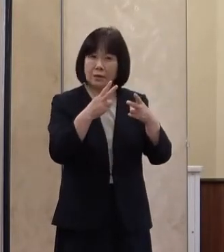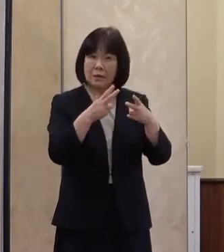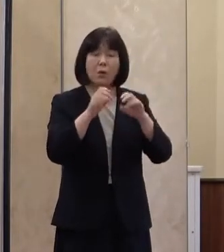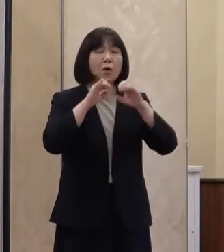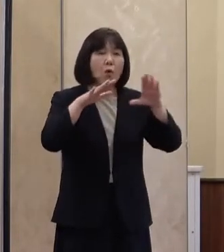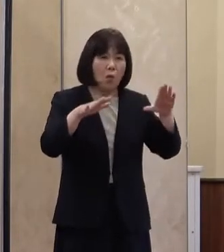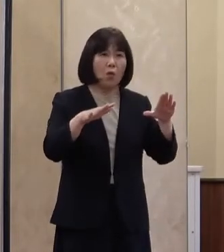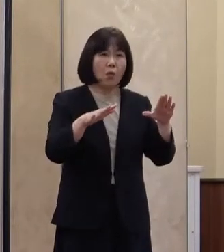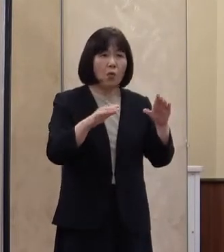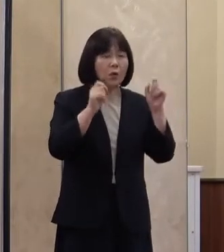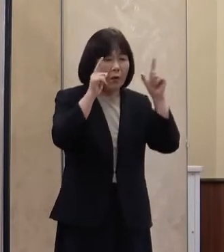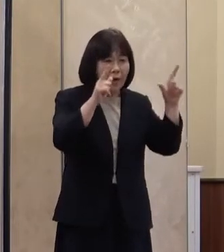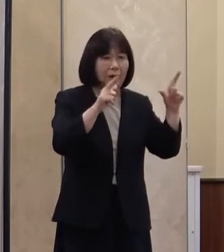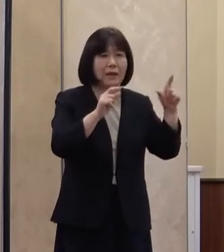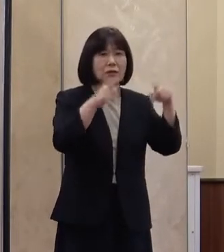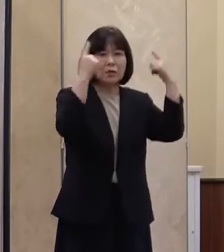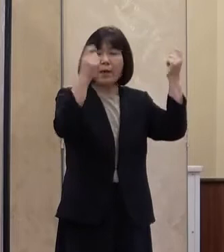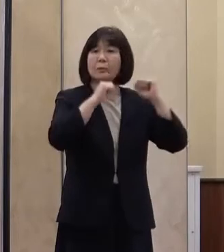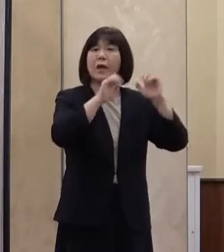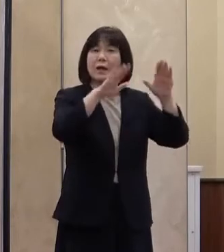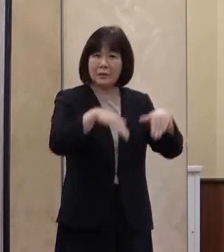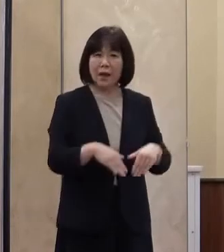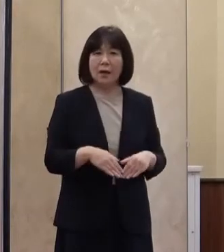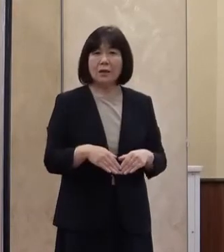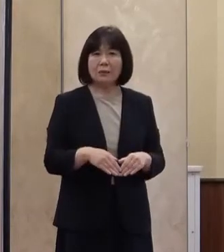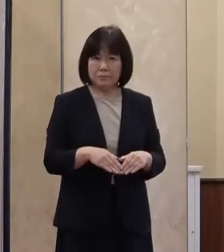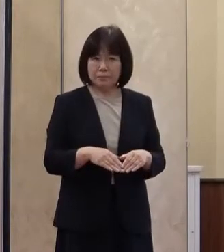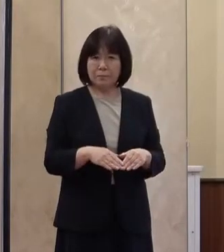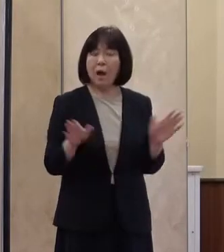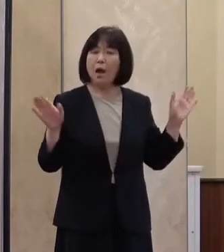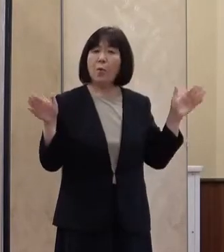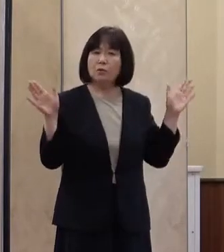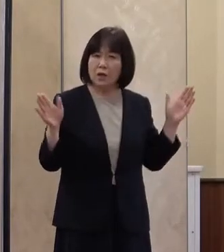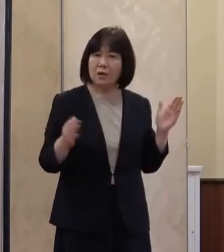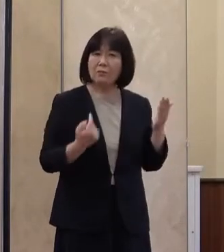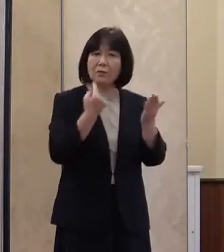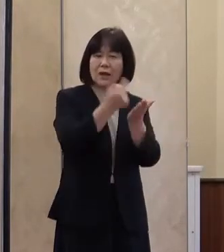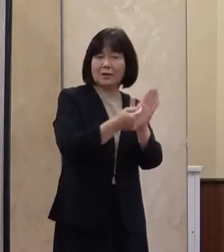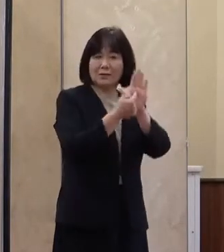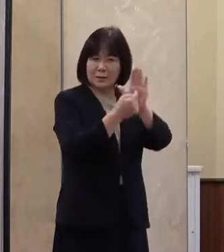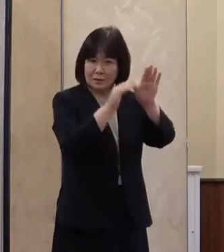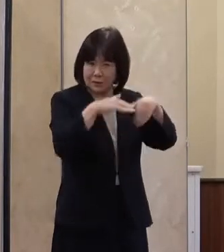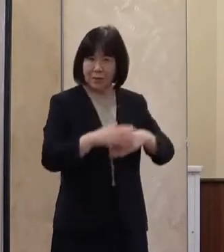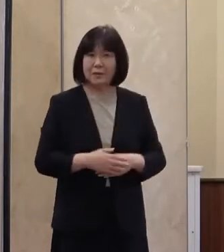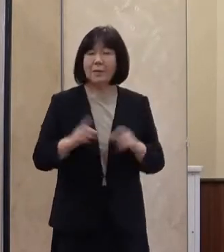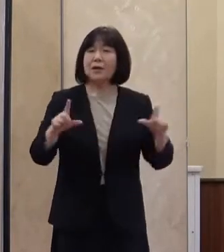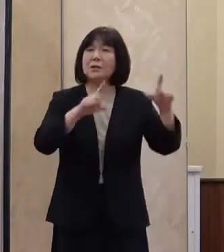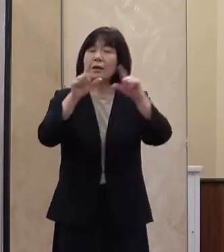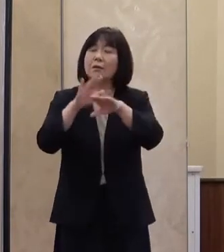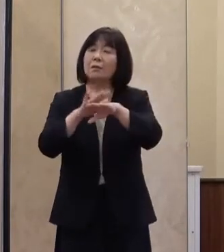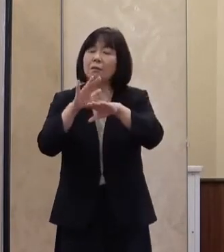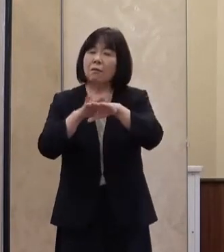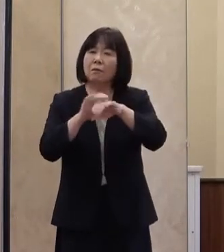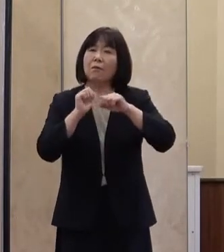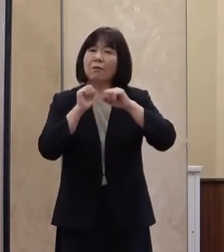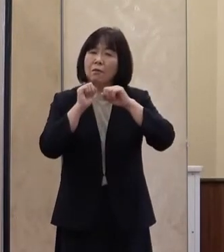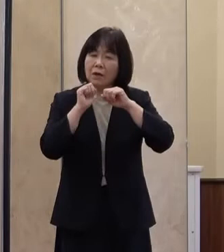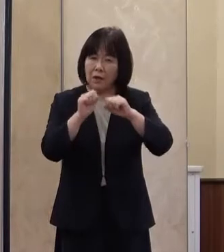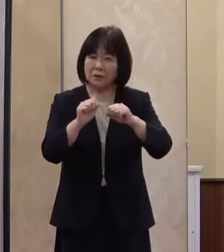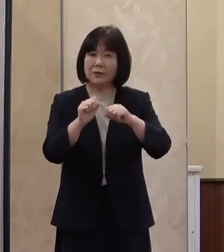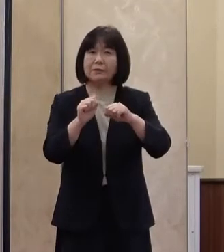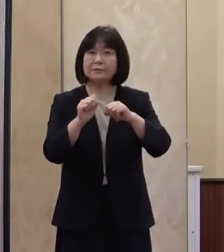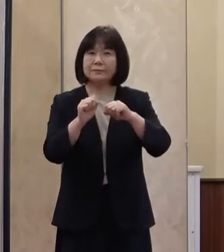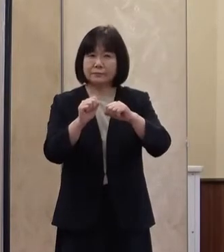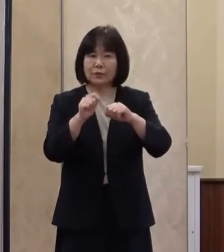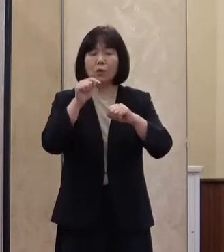報啓発イベントであったり、まあ、桃瀬屋にも参加もしてもらってます。それから新たな生活様式を迎えた、新たな生活様